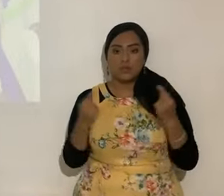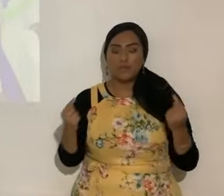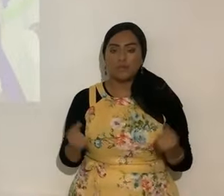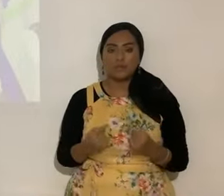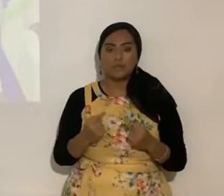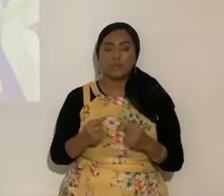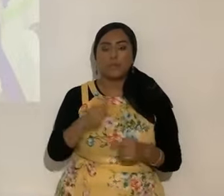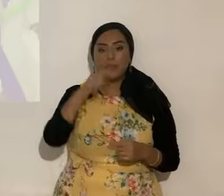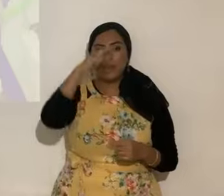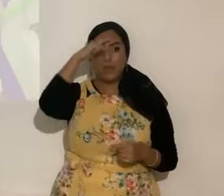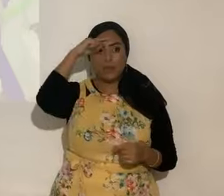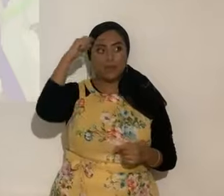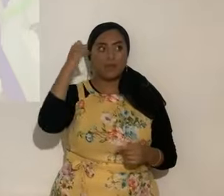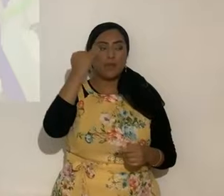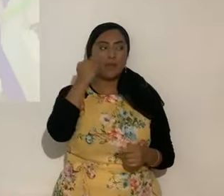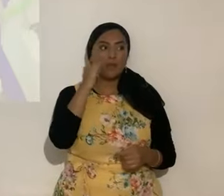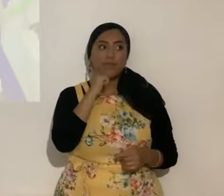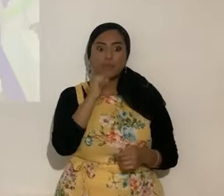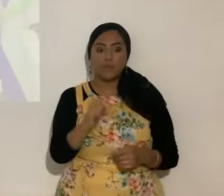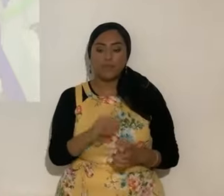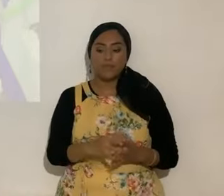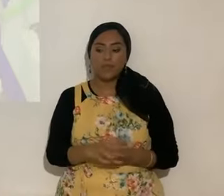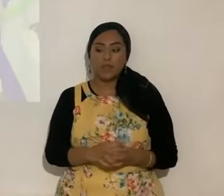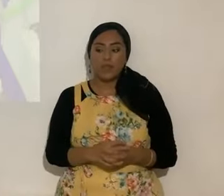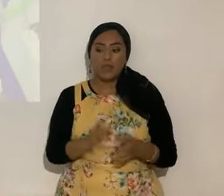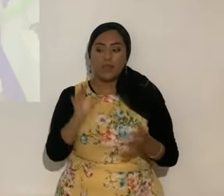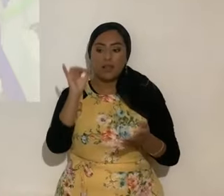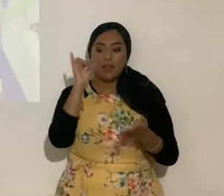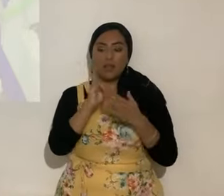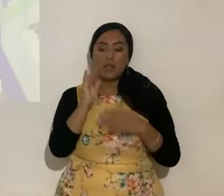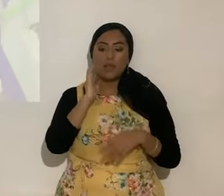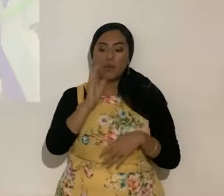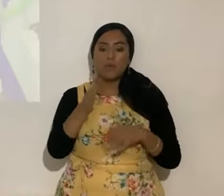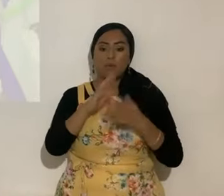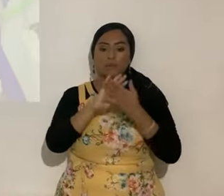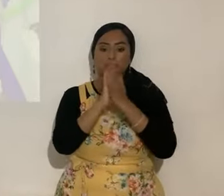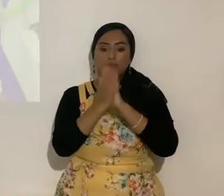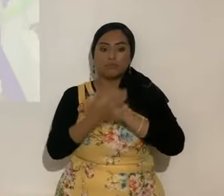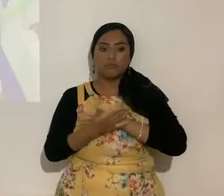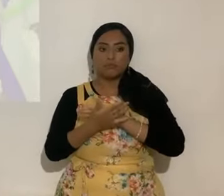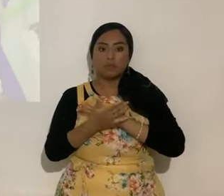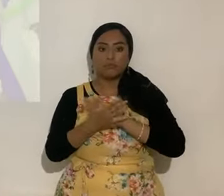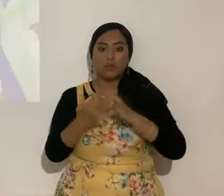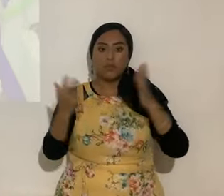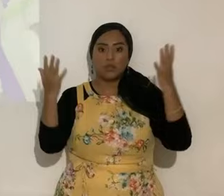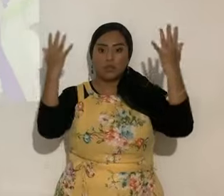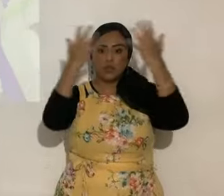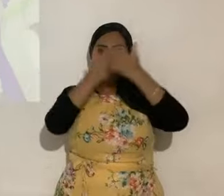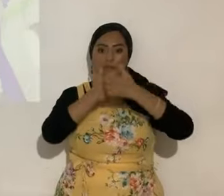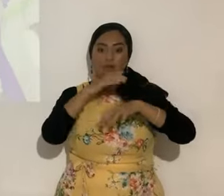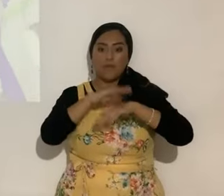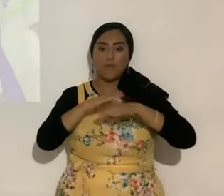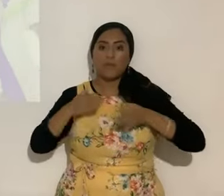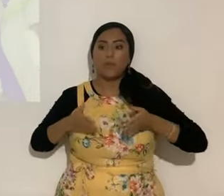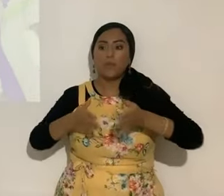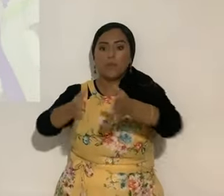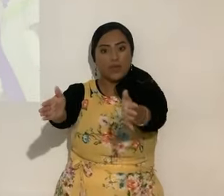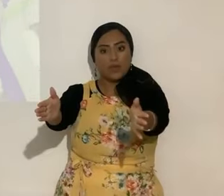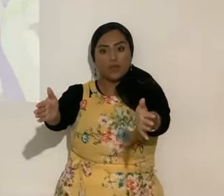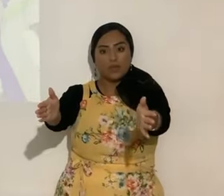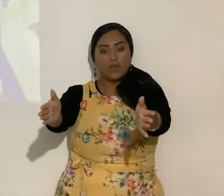porque si no, eso será sombras en el camino todo el tiempo.